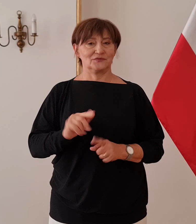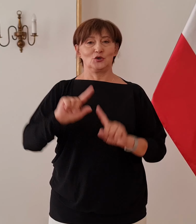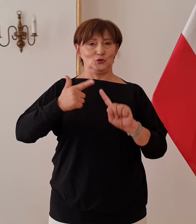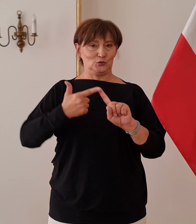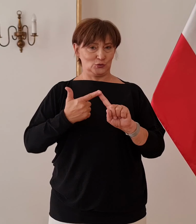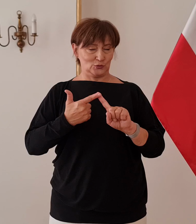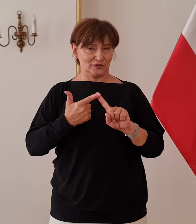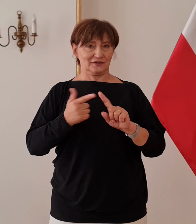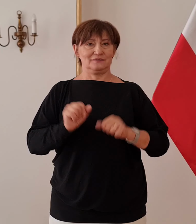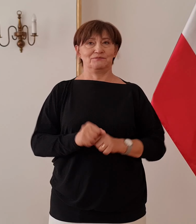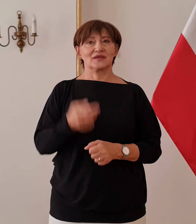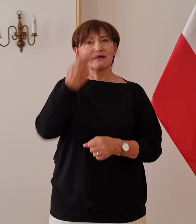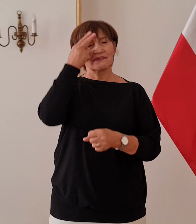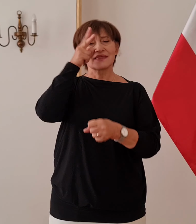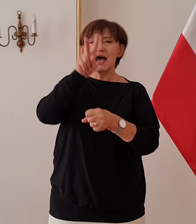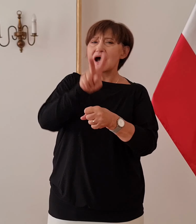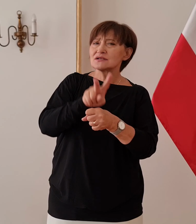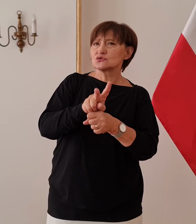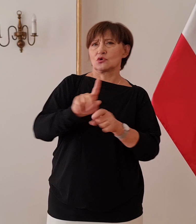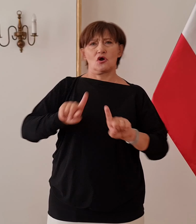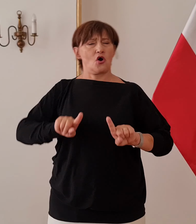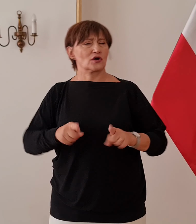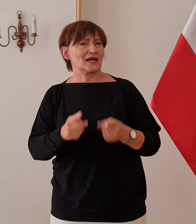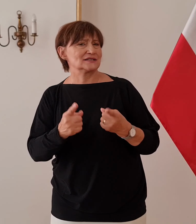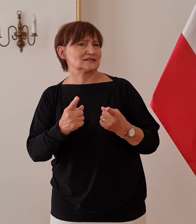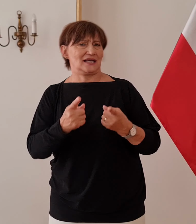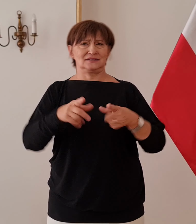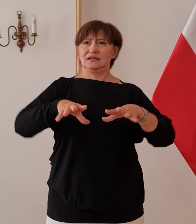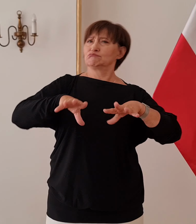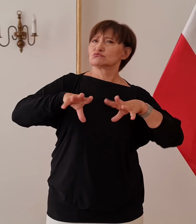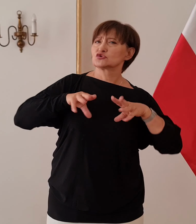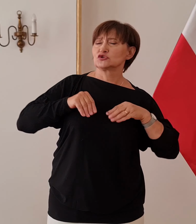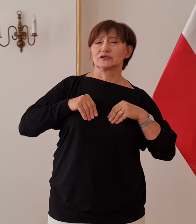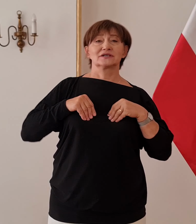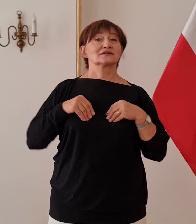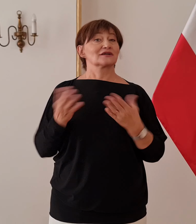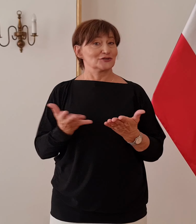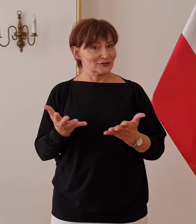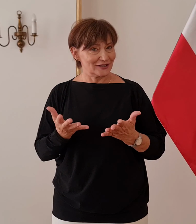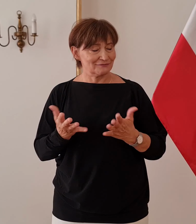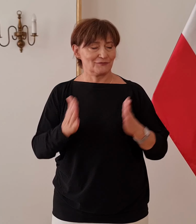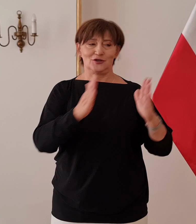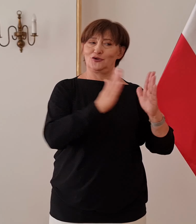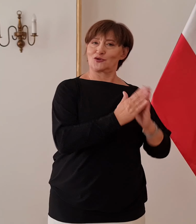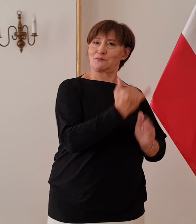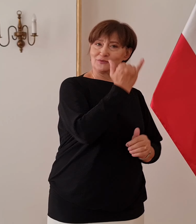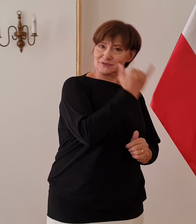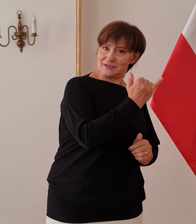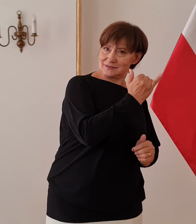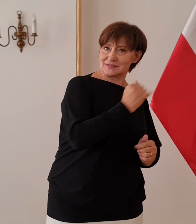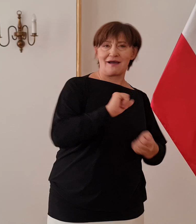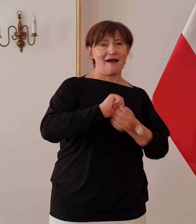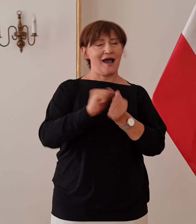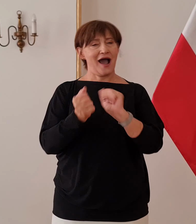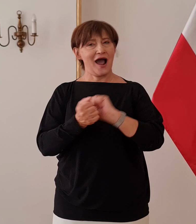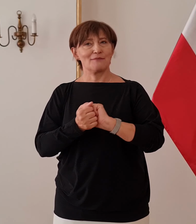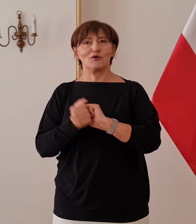Nadzoru i organizacji przyjęć w domu dziecka i w domu pomocy